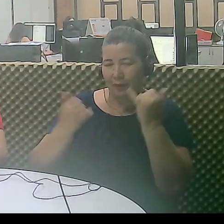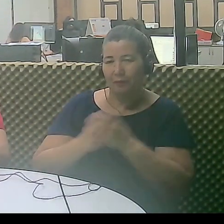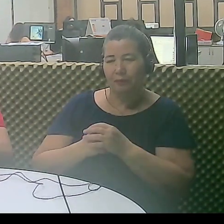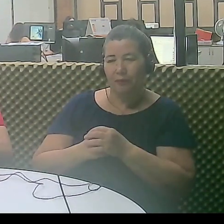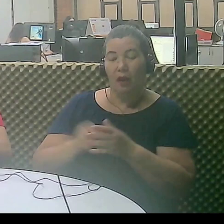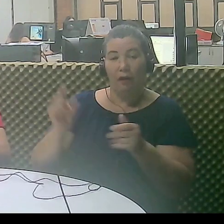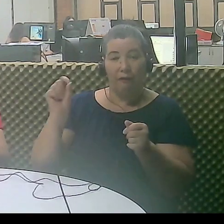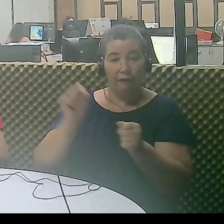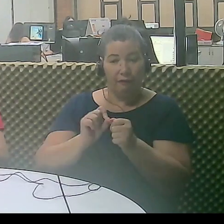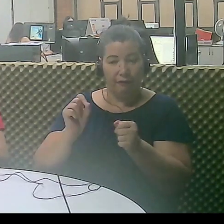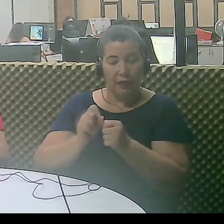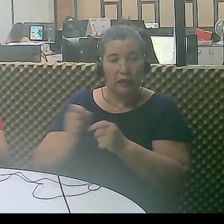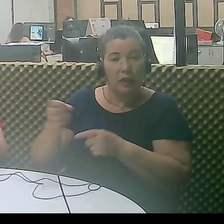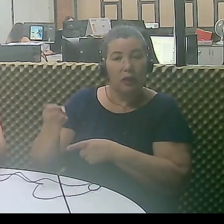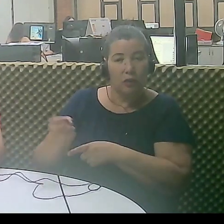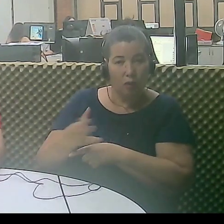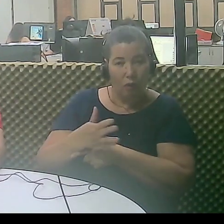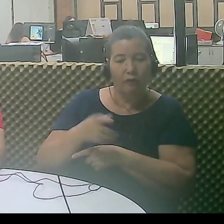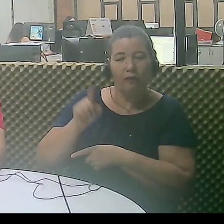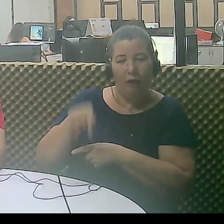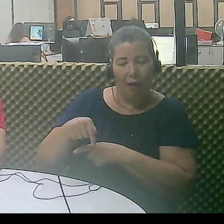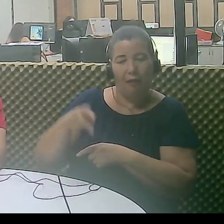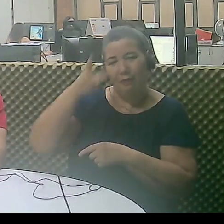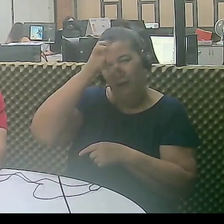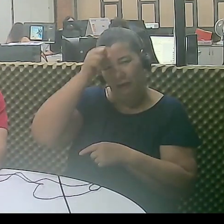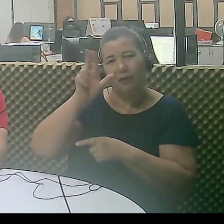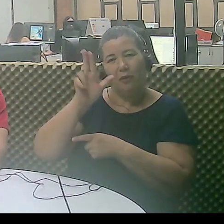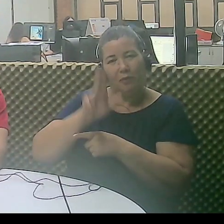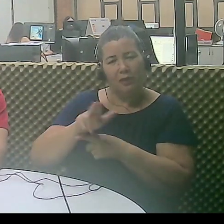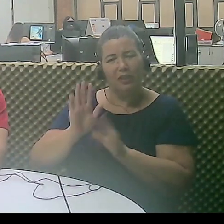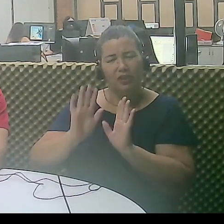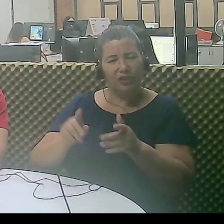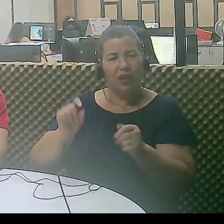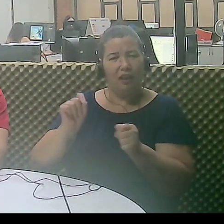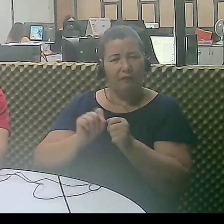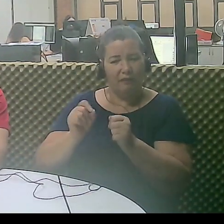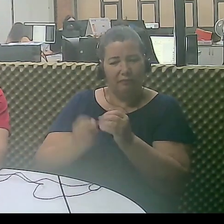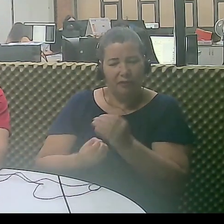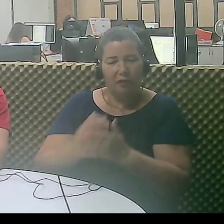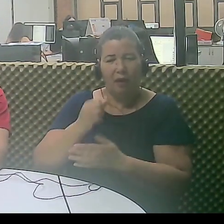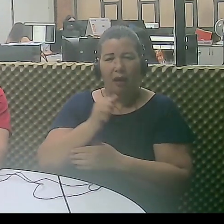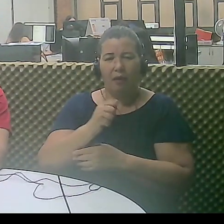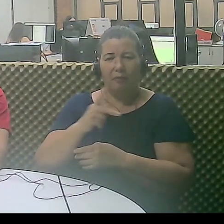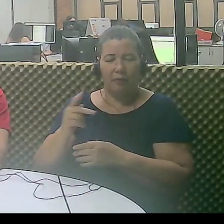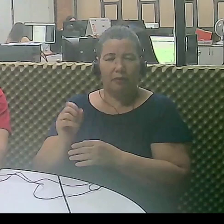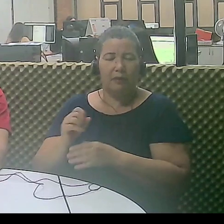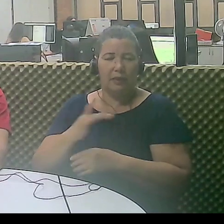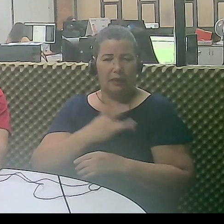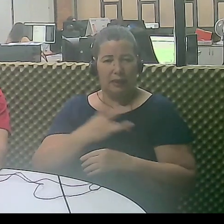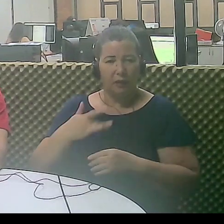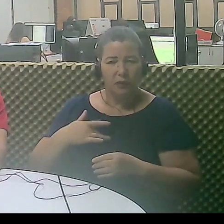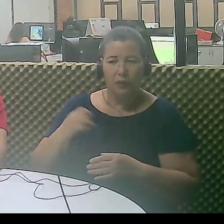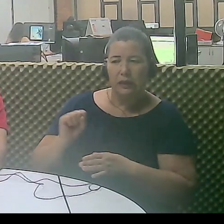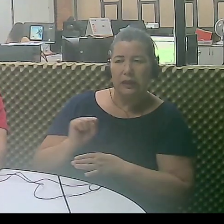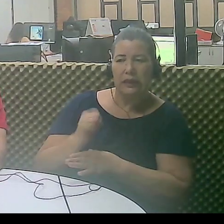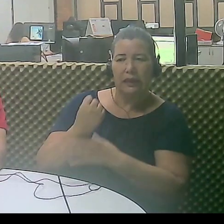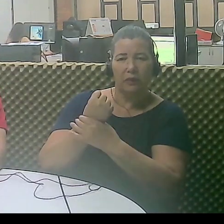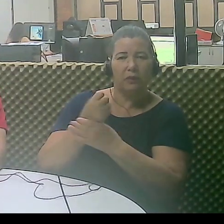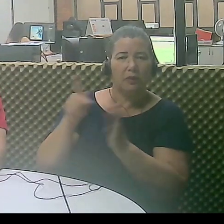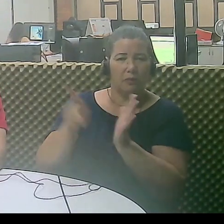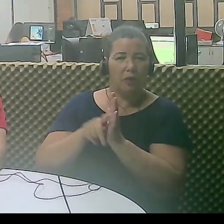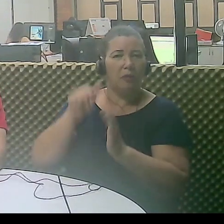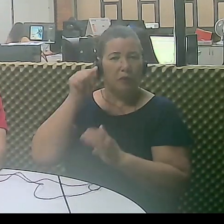Inovar é com a Prefeitura de Uberlândia. Ela já criou aplicativos de saúde, de segurança para mulher e muitos